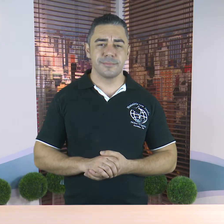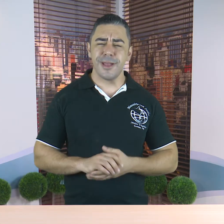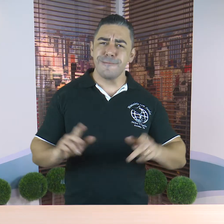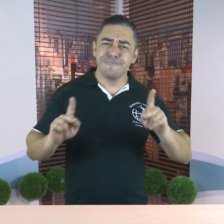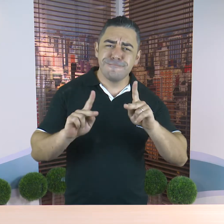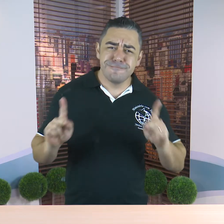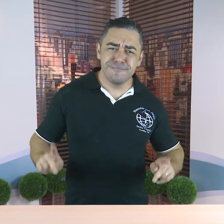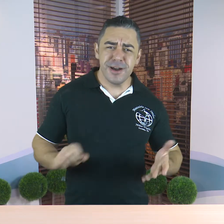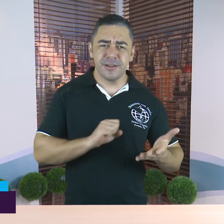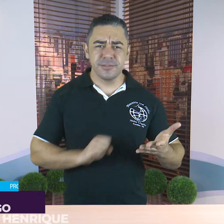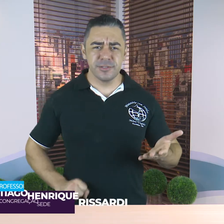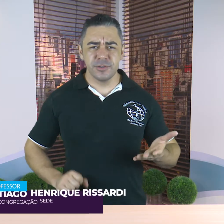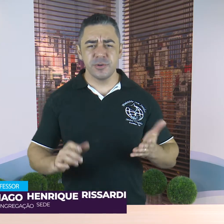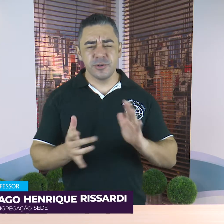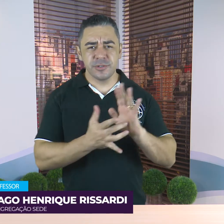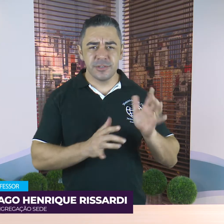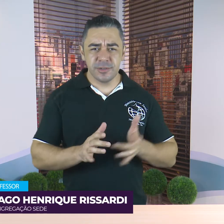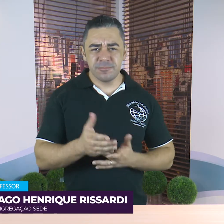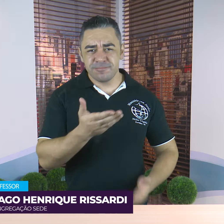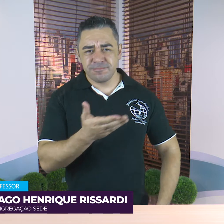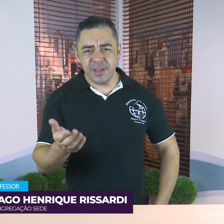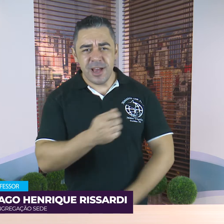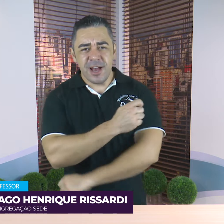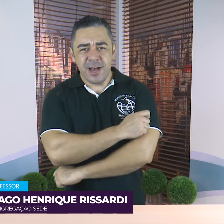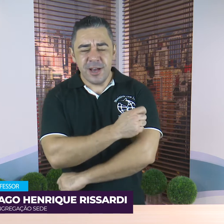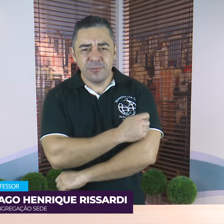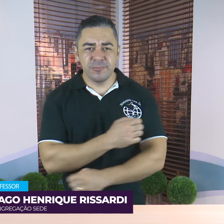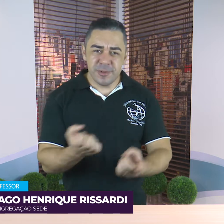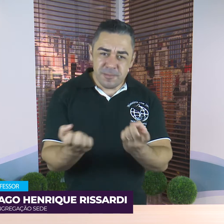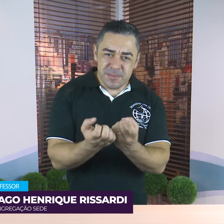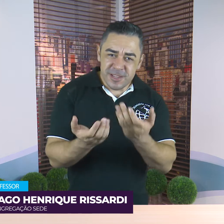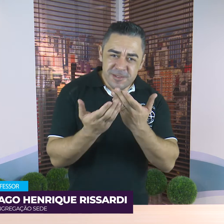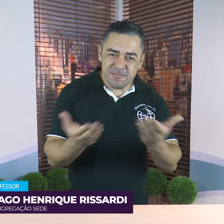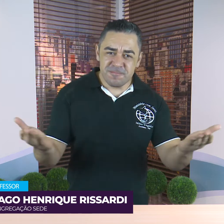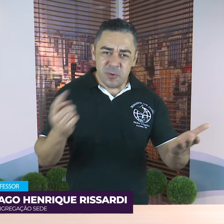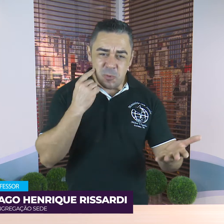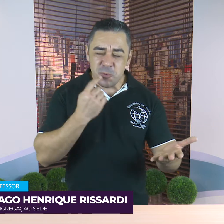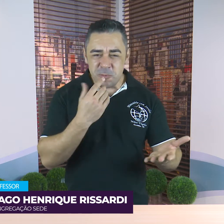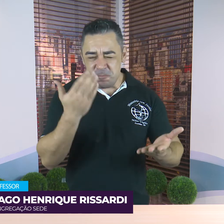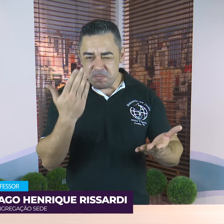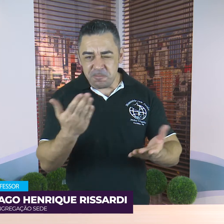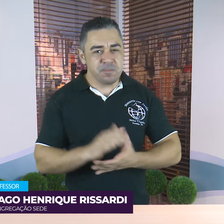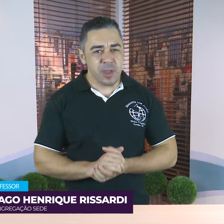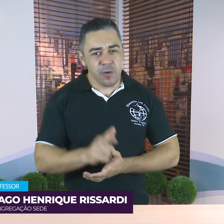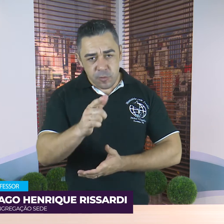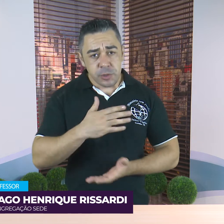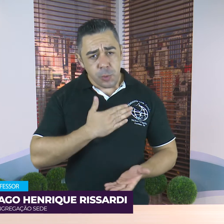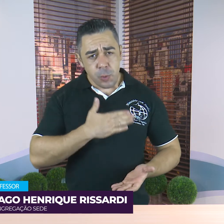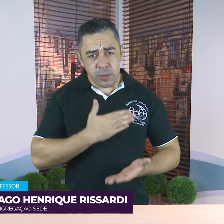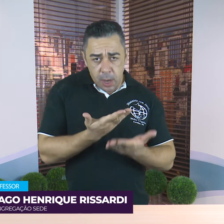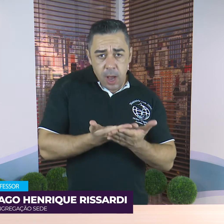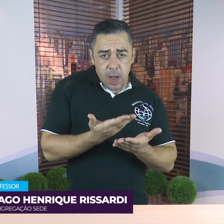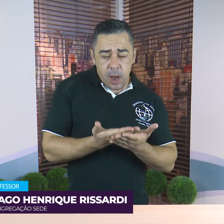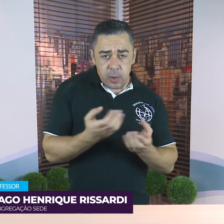A paz do Senhor Jesus, queridos alunos e alunas da Escola Bíblica Dominical. Você tem gostado dessas aulas? Então pense